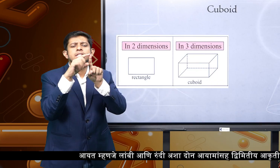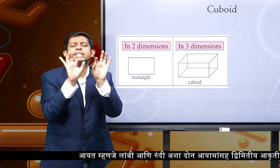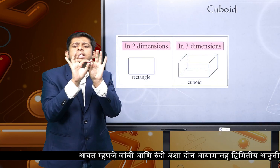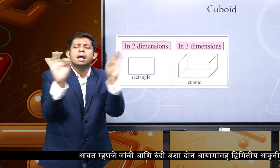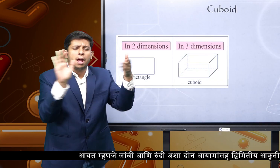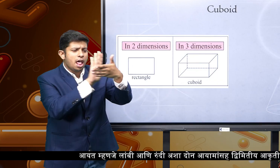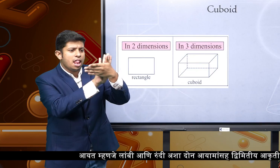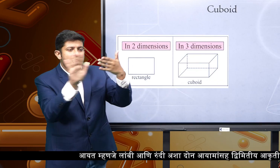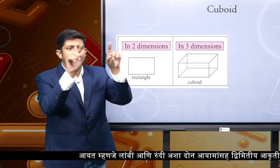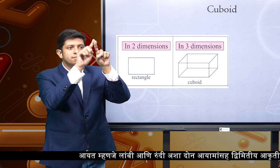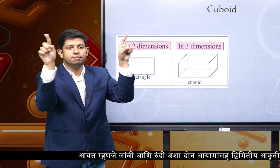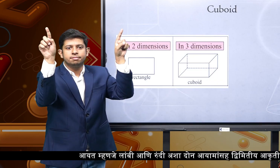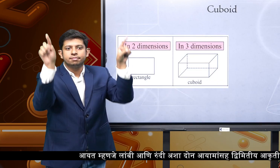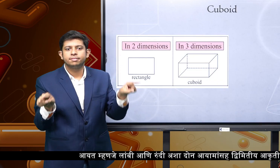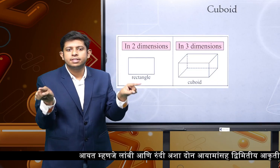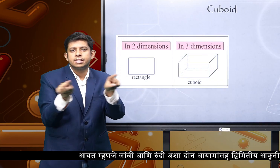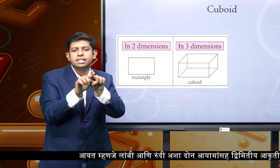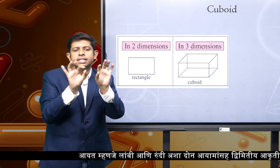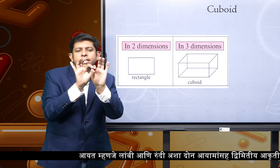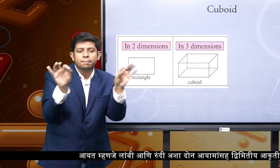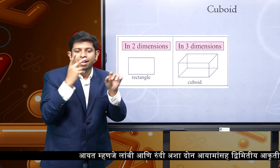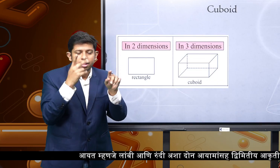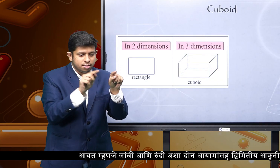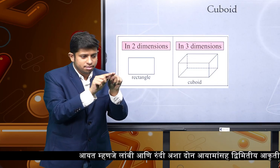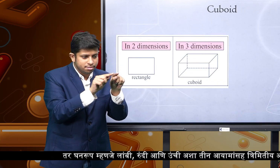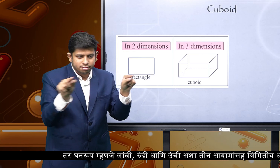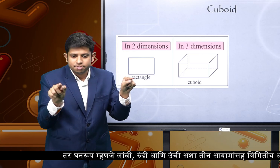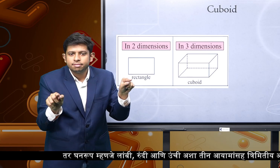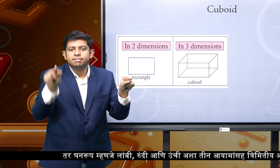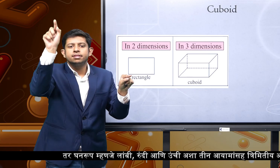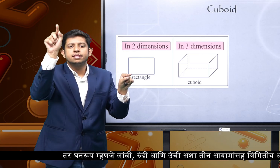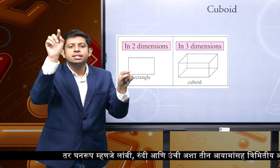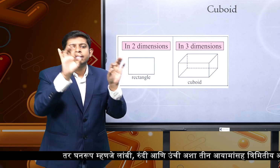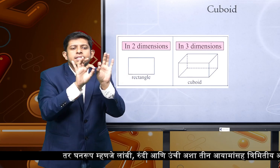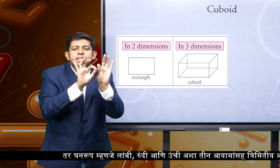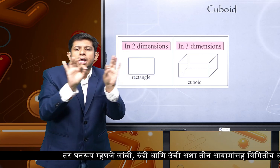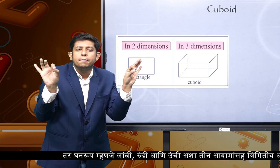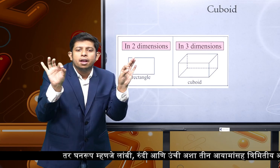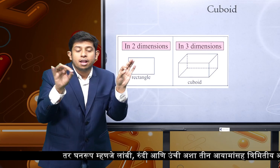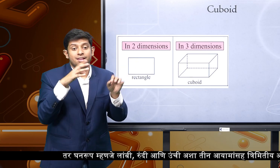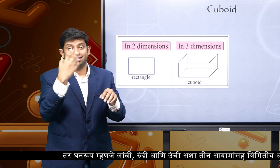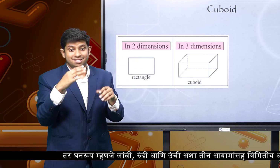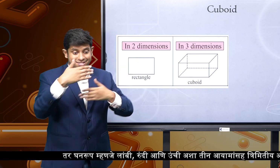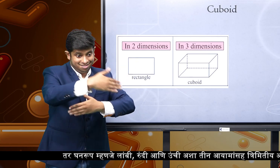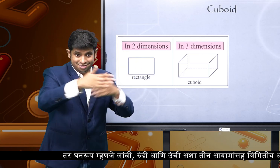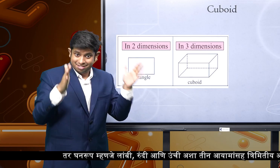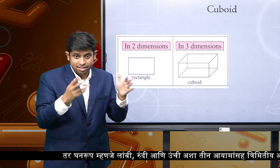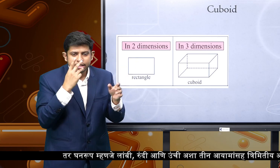दोन आयामांसह द्विमितीय आकृती, तर घनरूप म्हणजे लांबी, रुंदी आणि उंची